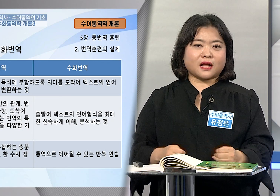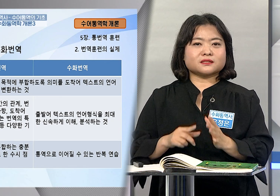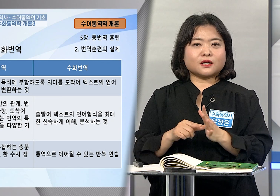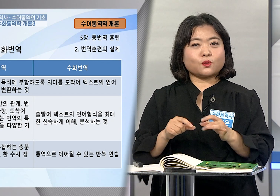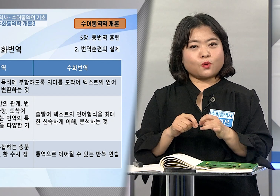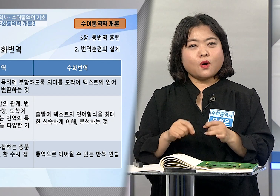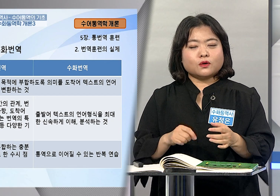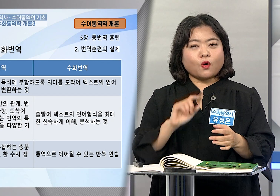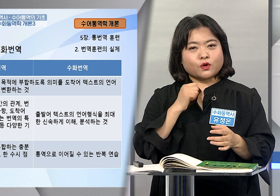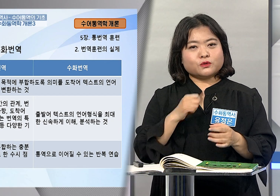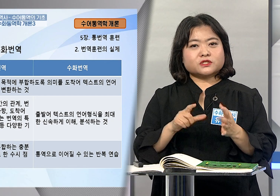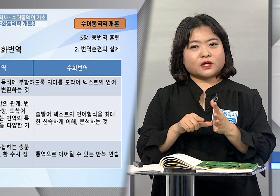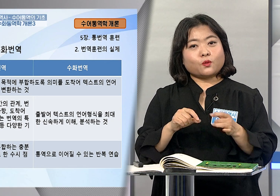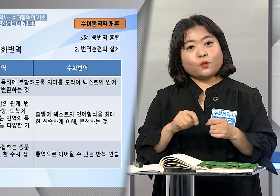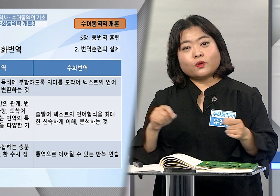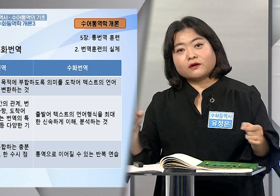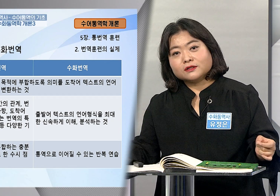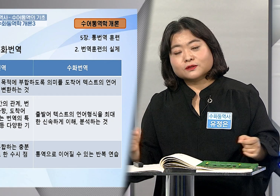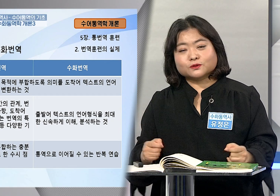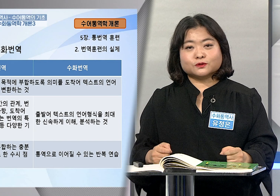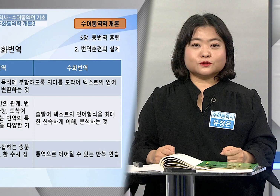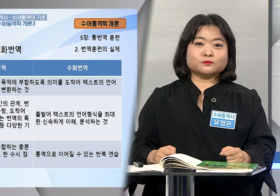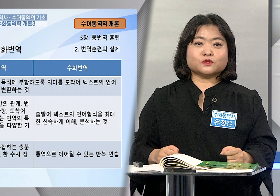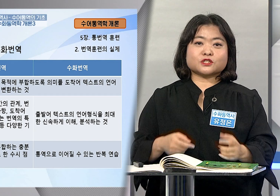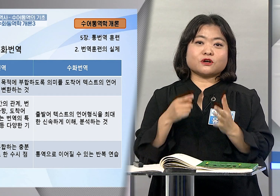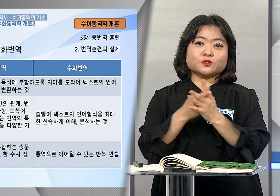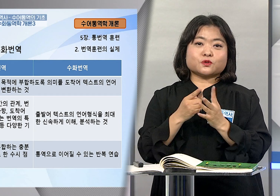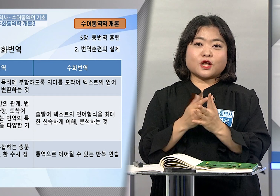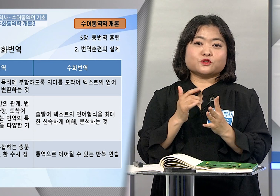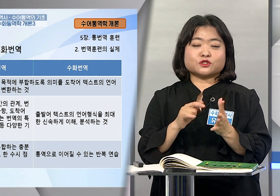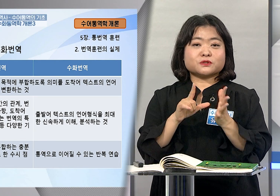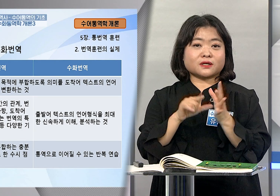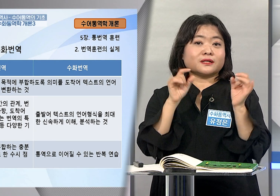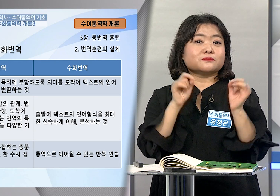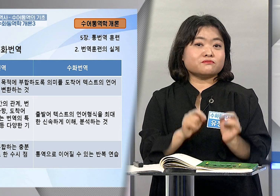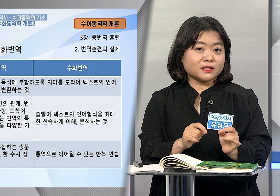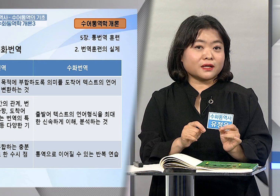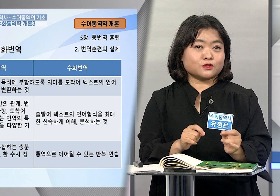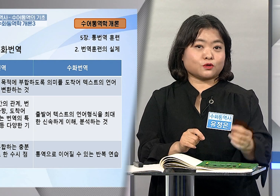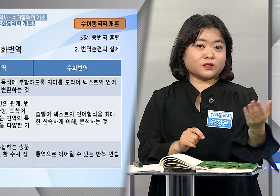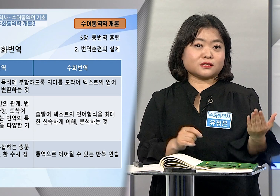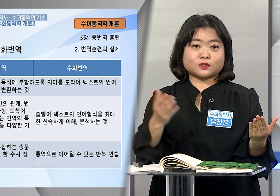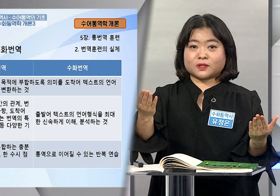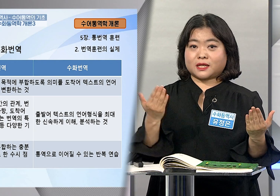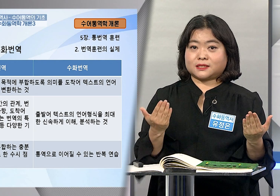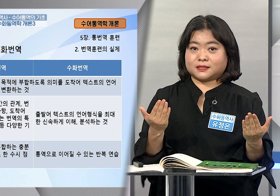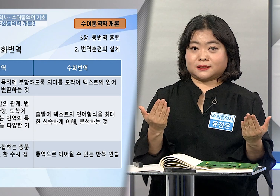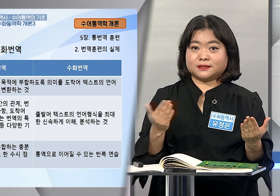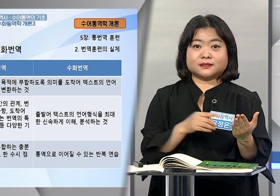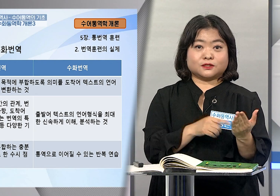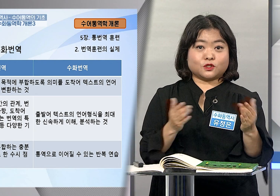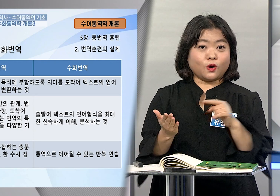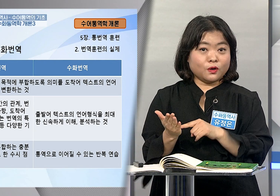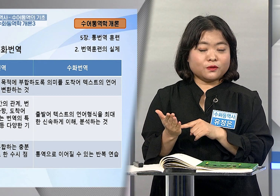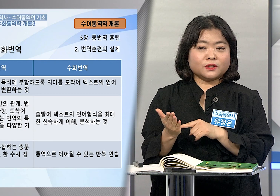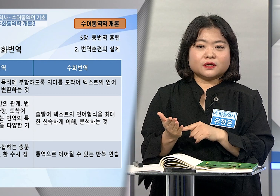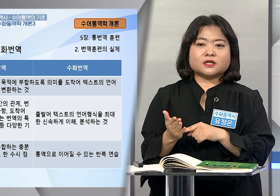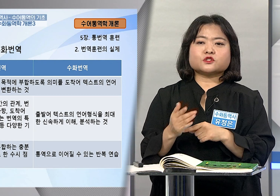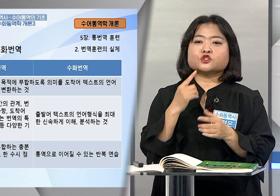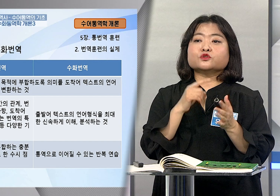시간이 어려우면 시간이 오래 걸릴 거고 뭐 직관적으로 할 수 있으면 시간이 금방 되겠죠. 텍스트와 텍스트. 그렇죠? 그래서